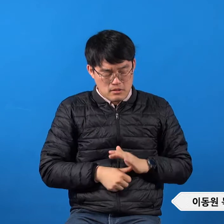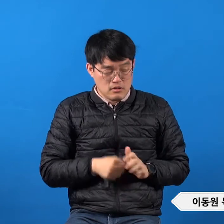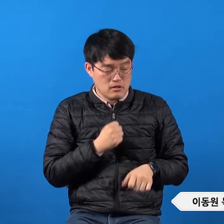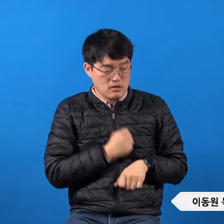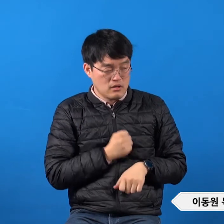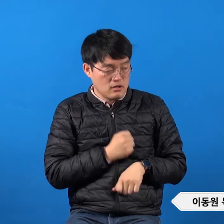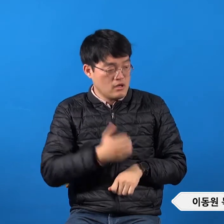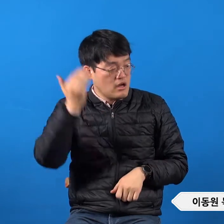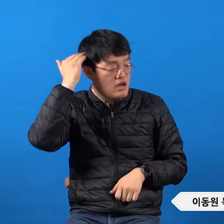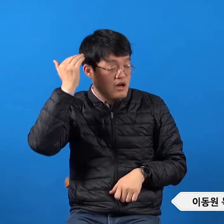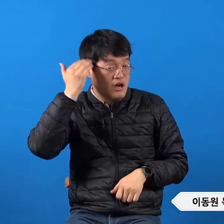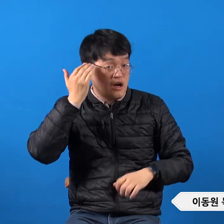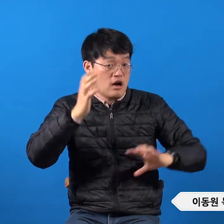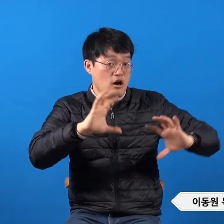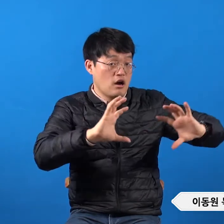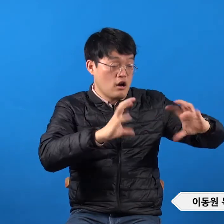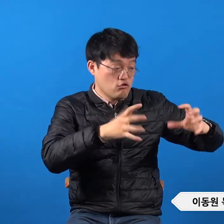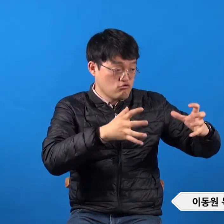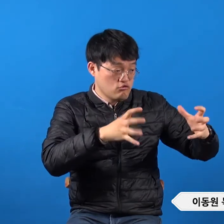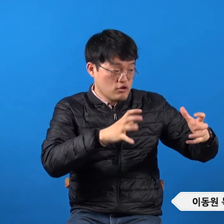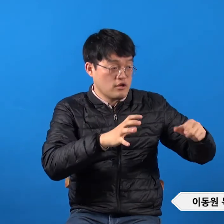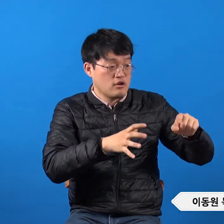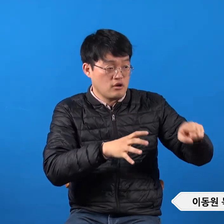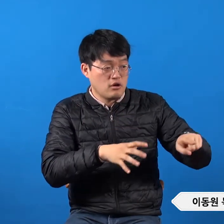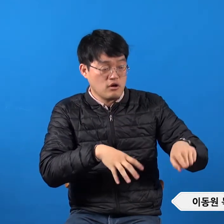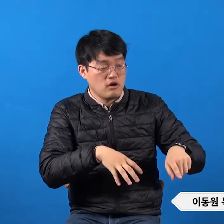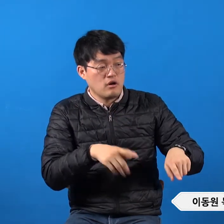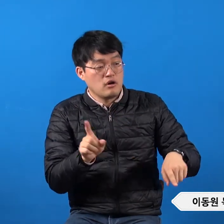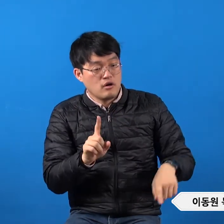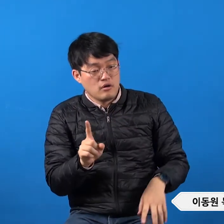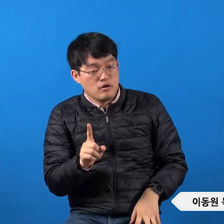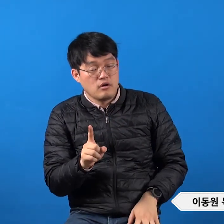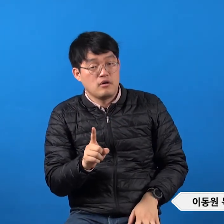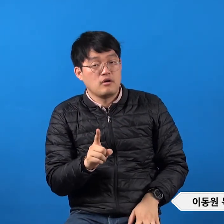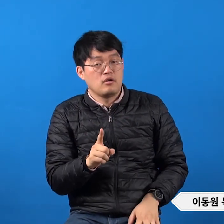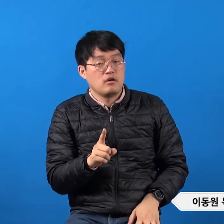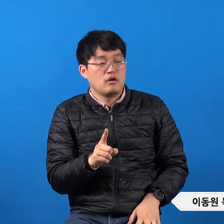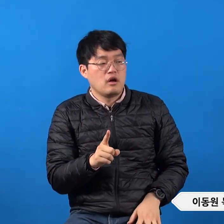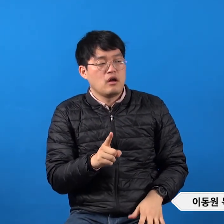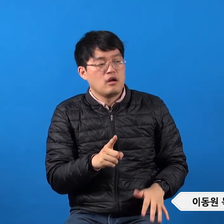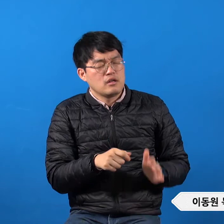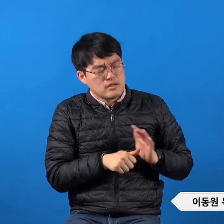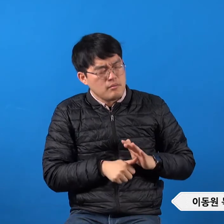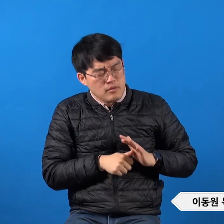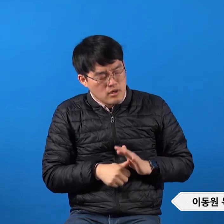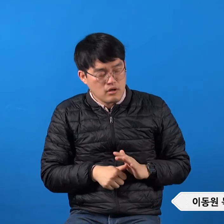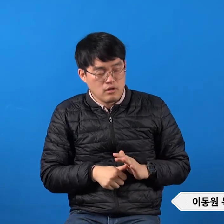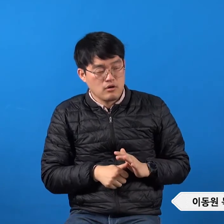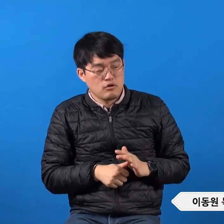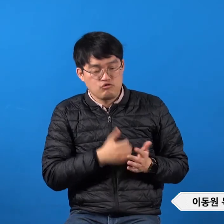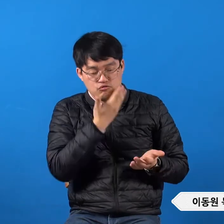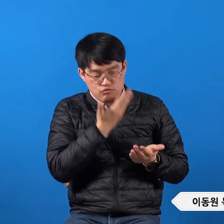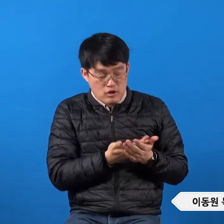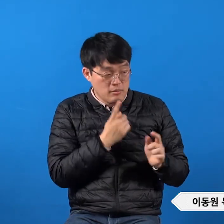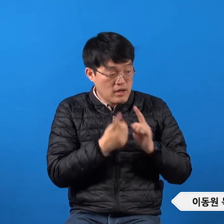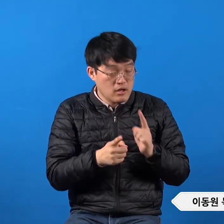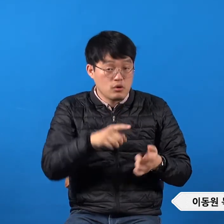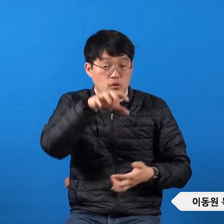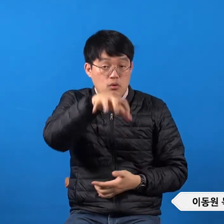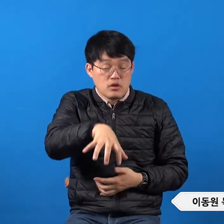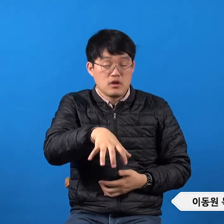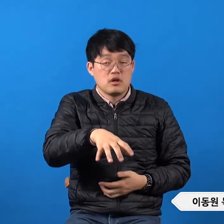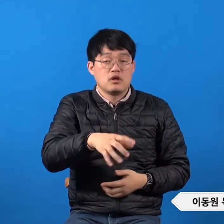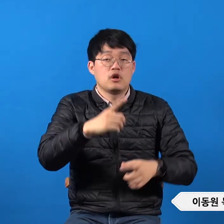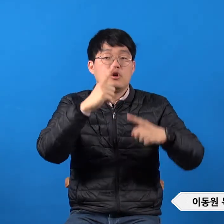땅에서 미덕으로 간주하는 한국의 유일한 집단이 있다면 그것은 아마 개신교일 것입니다.